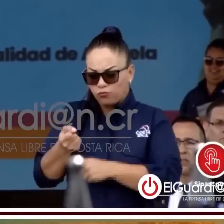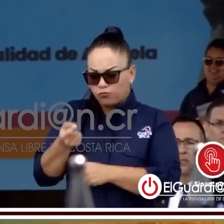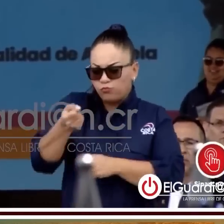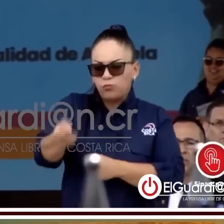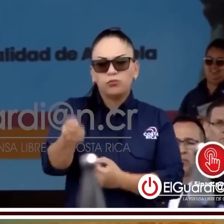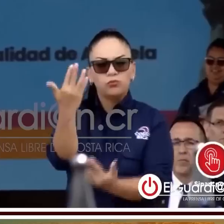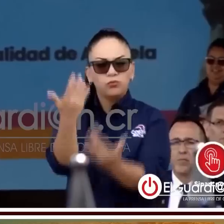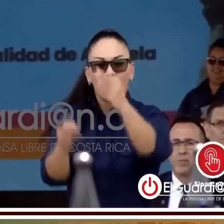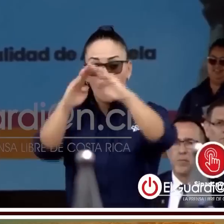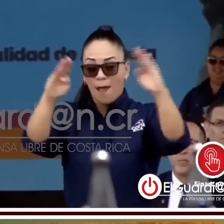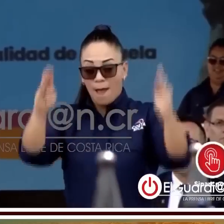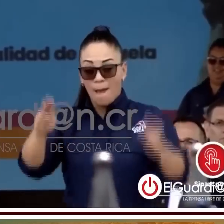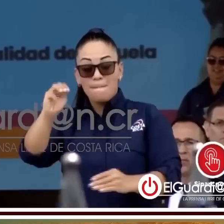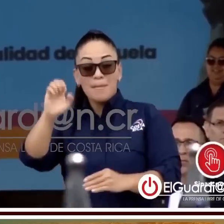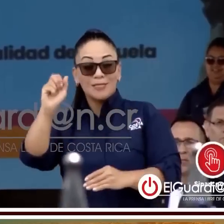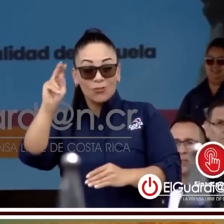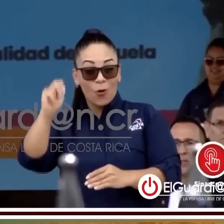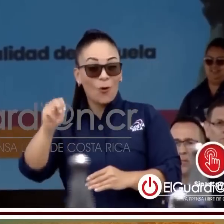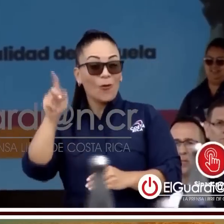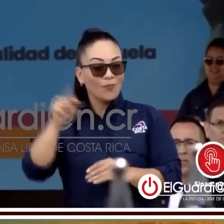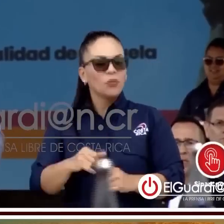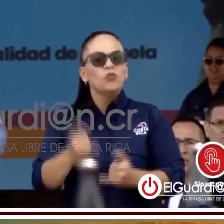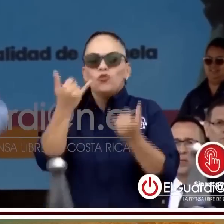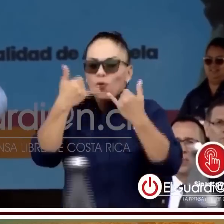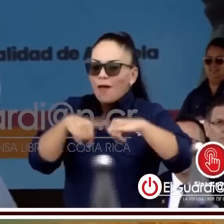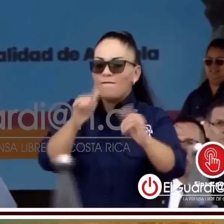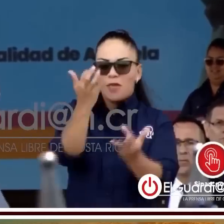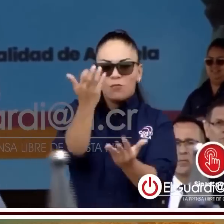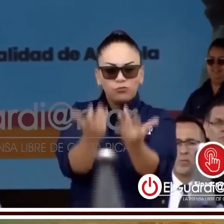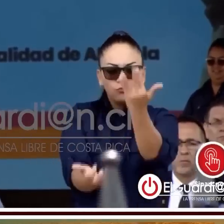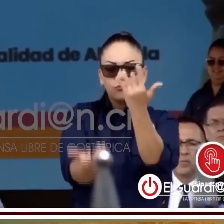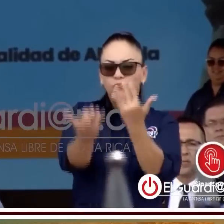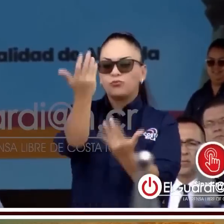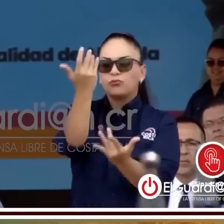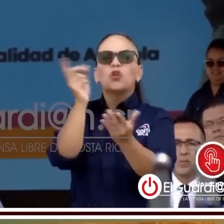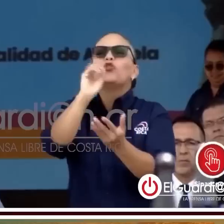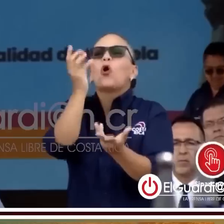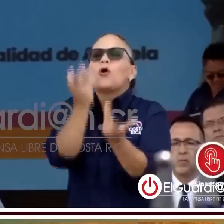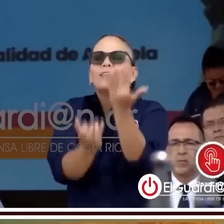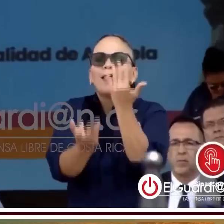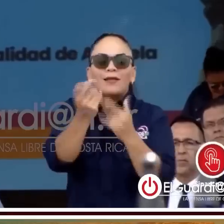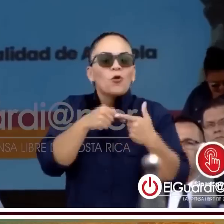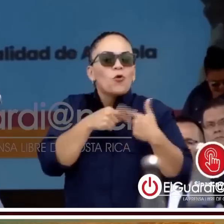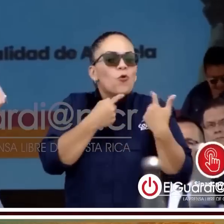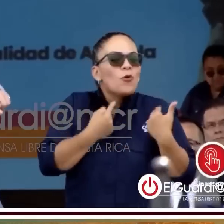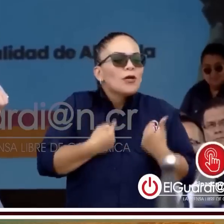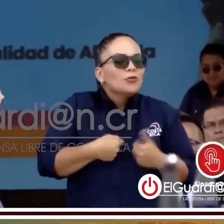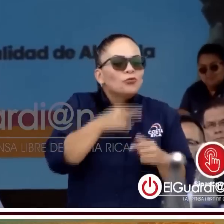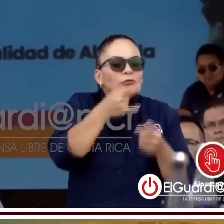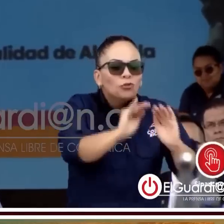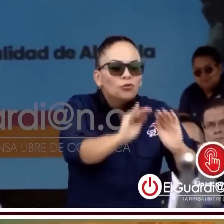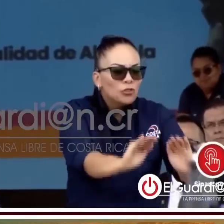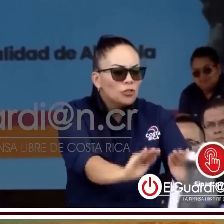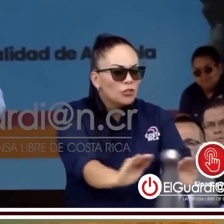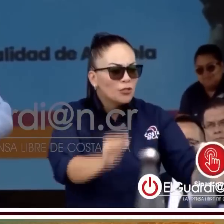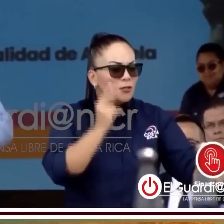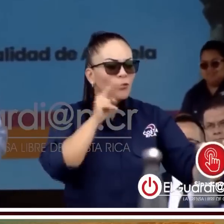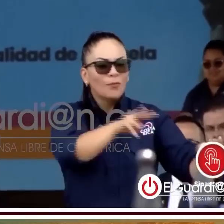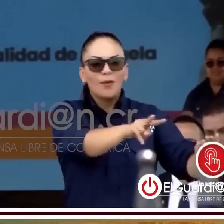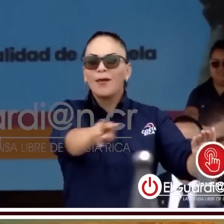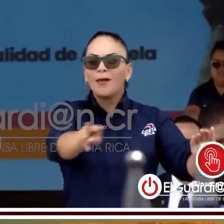arde, arde todavía en el corazón de esos niños chiquiticos que vemos ahí